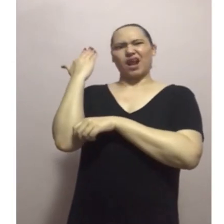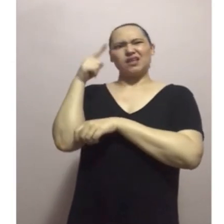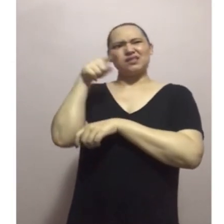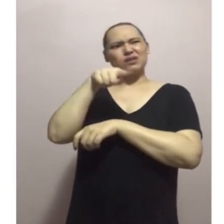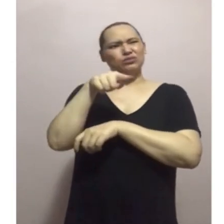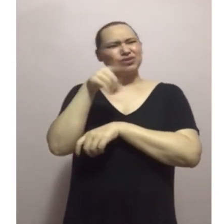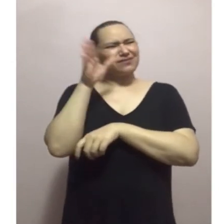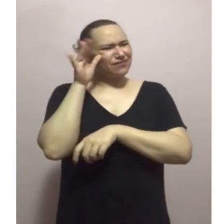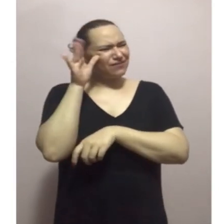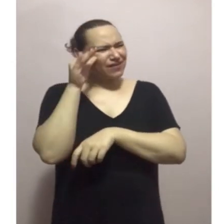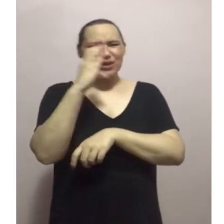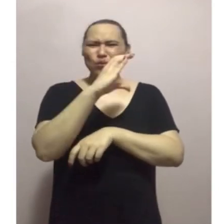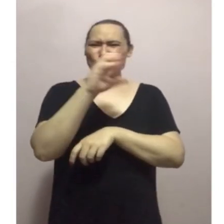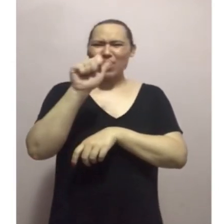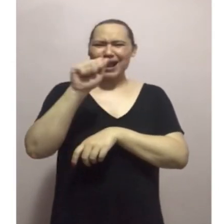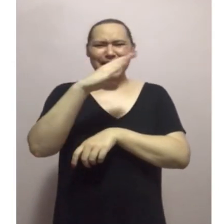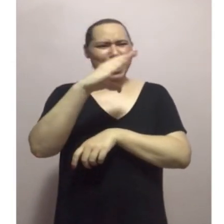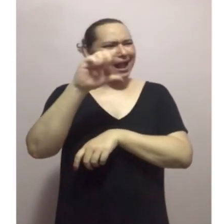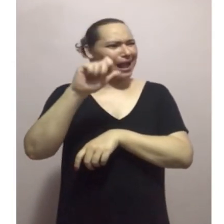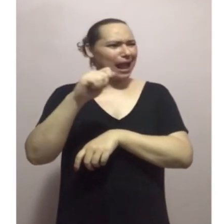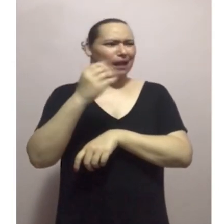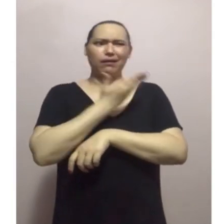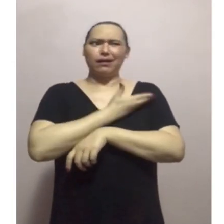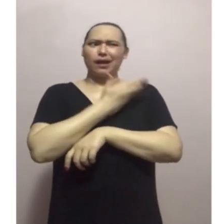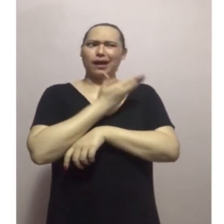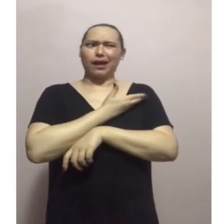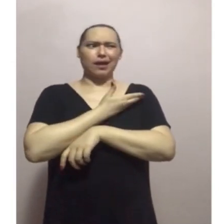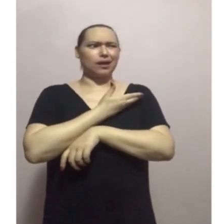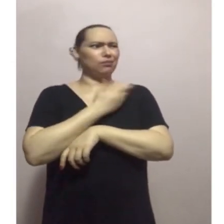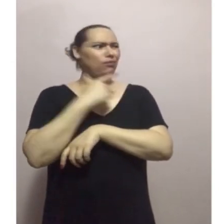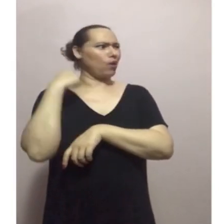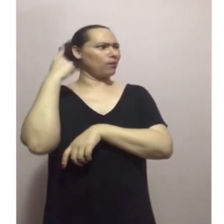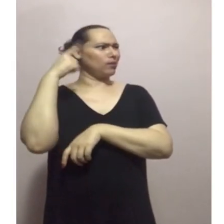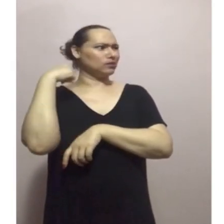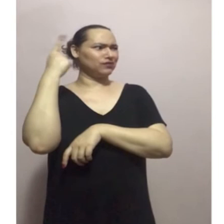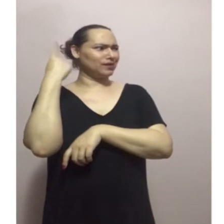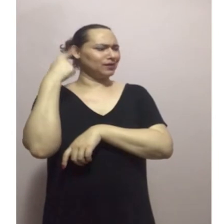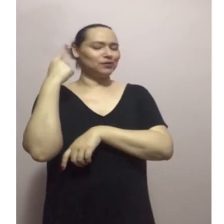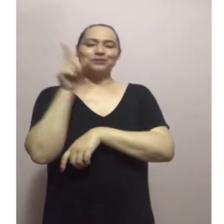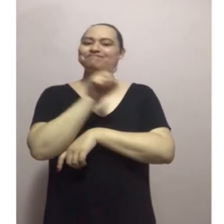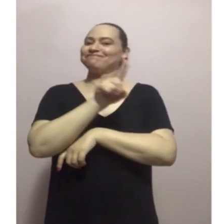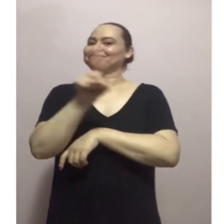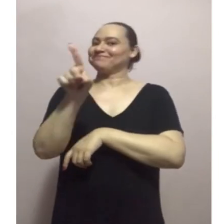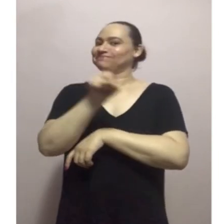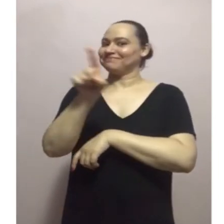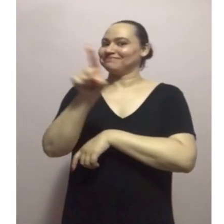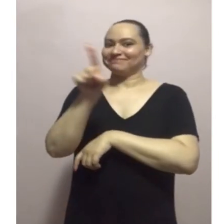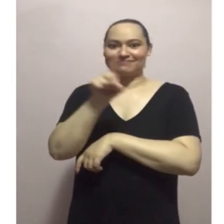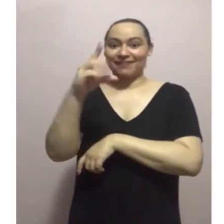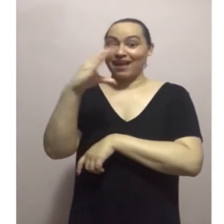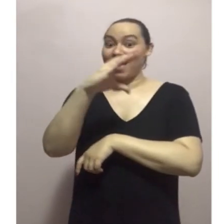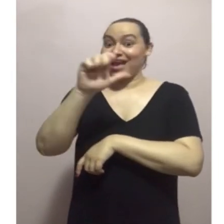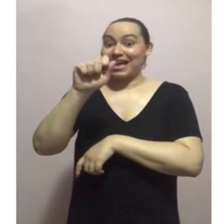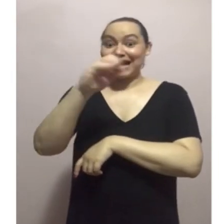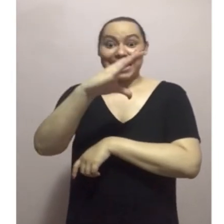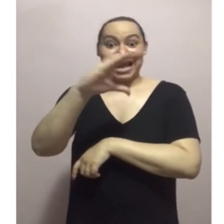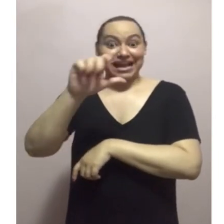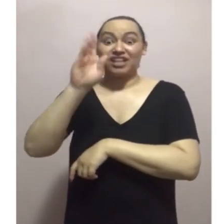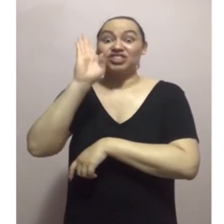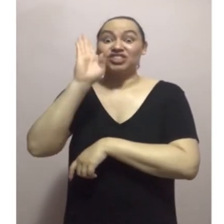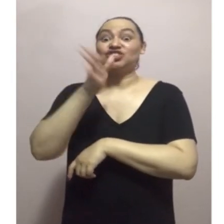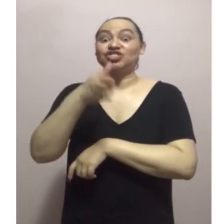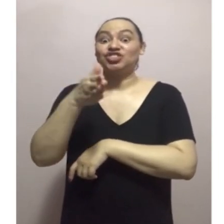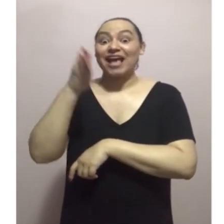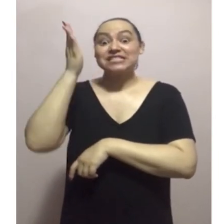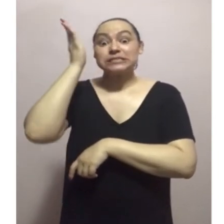Cacá fazendo e saindo, eu falei, nossa, meu amigo tá ficando doido, né? E nada, ele tava já trabalhando nessa. Quando eu